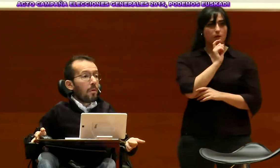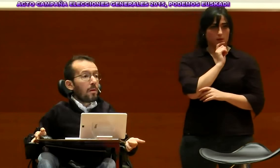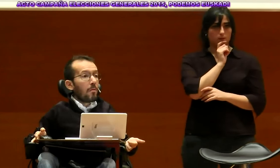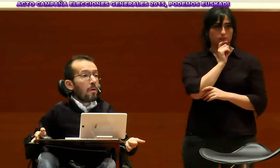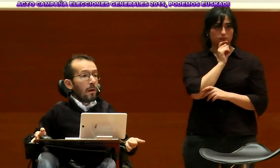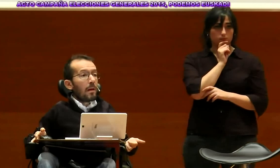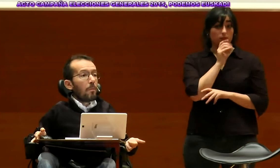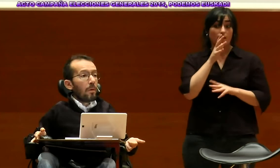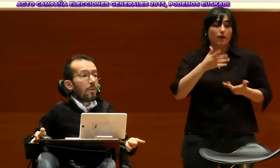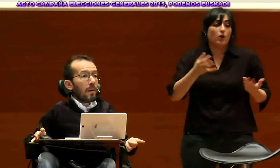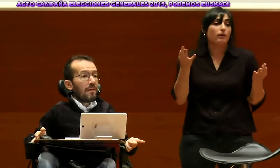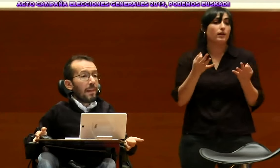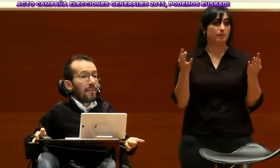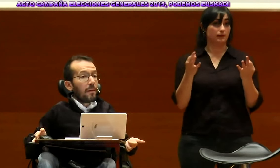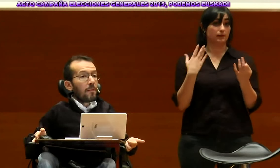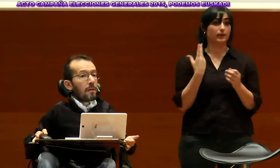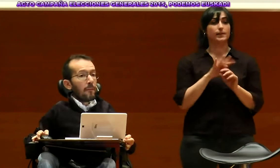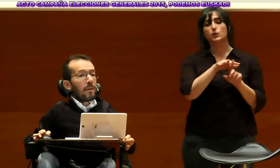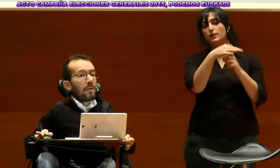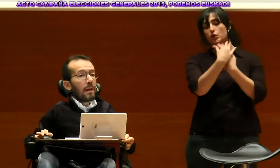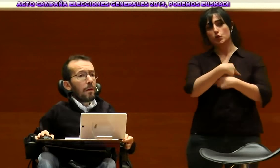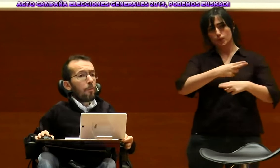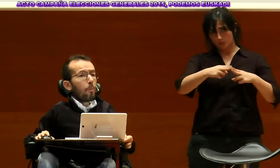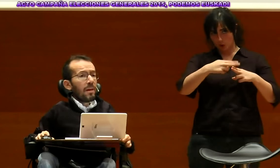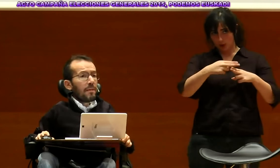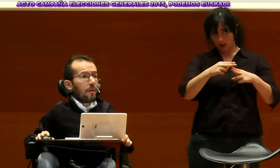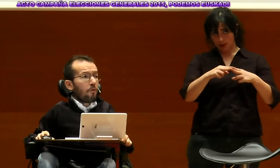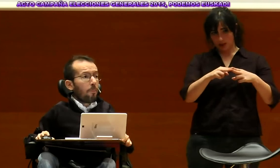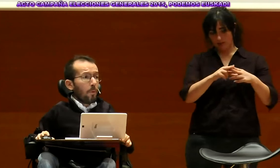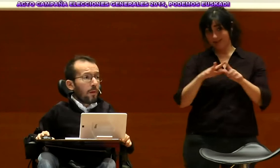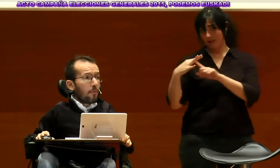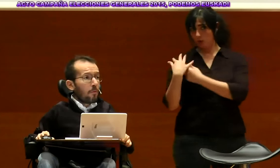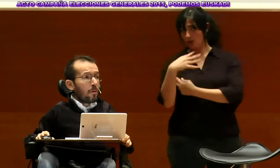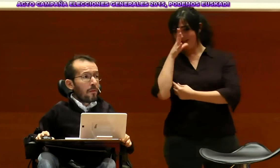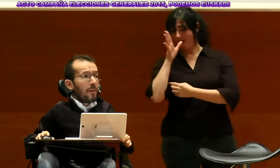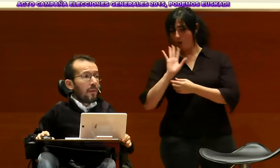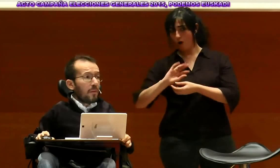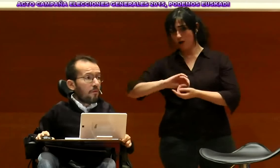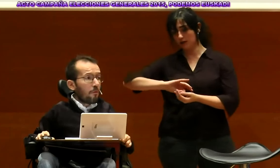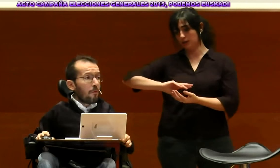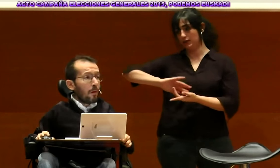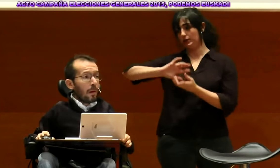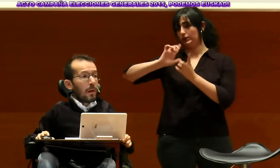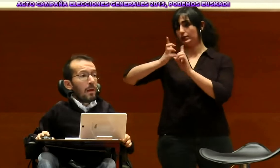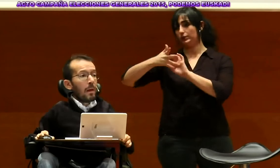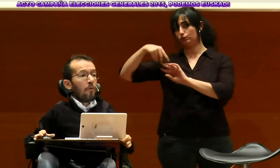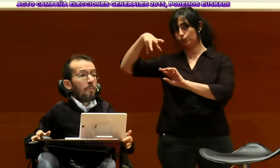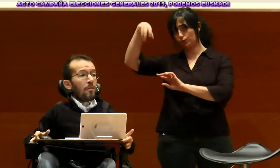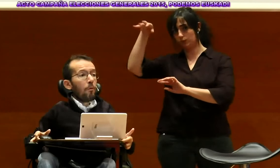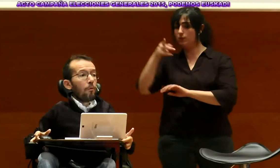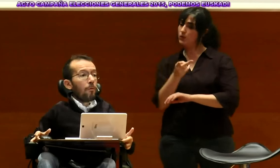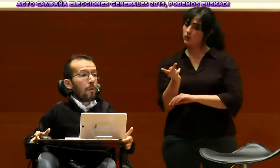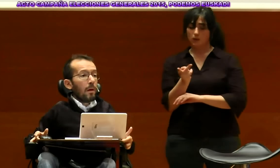panorama político en ebullición. Hasta el CIS dice que hay un 42% de indecisos y